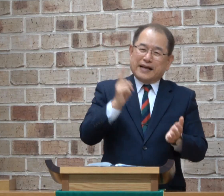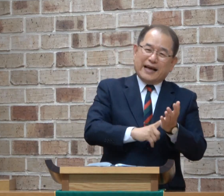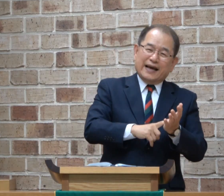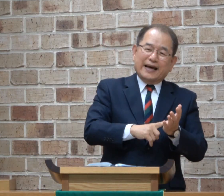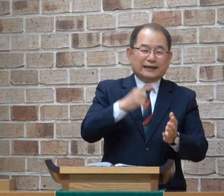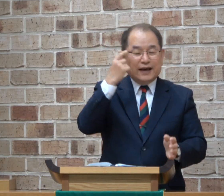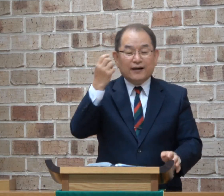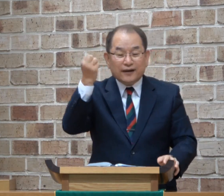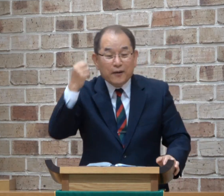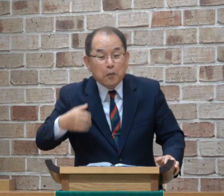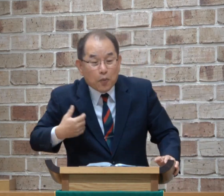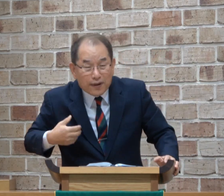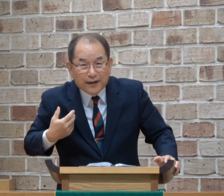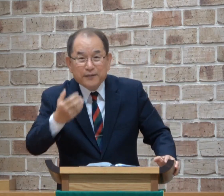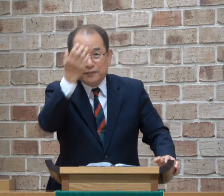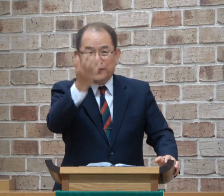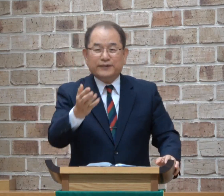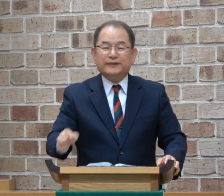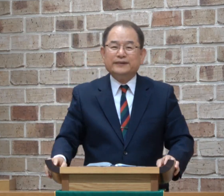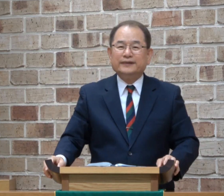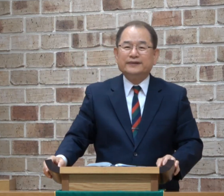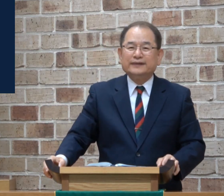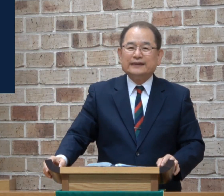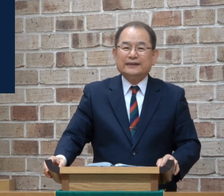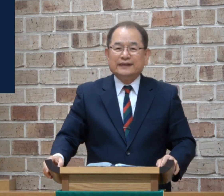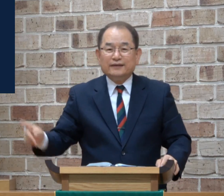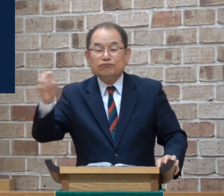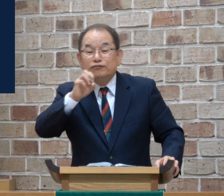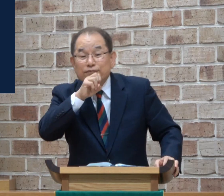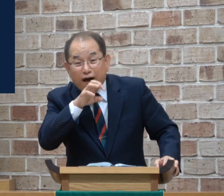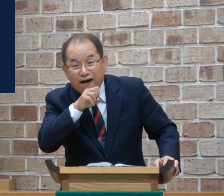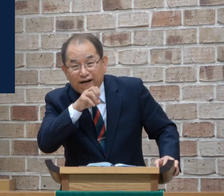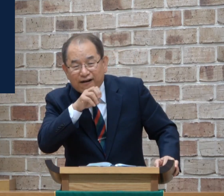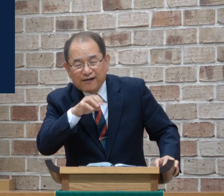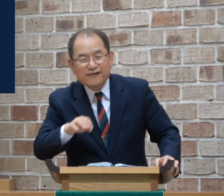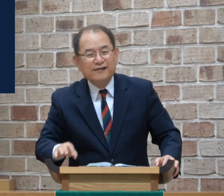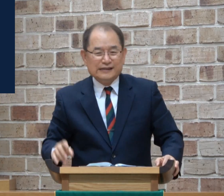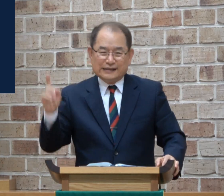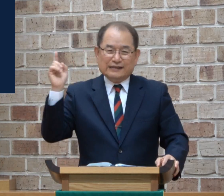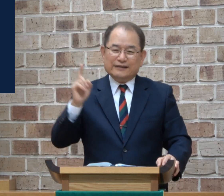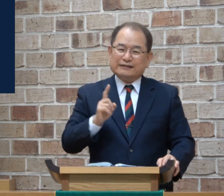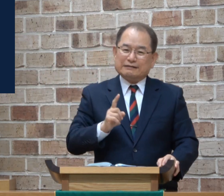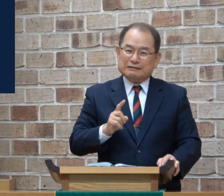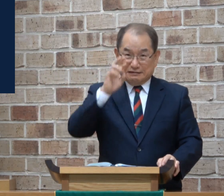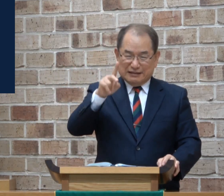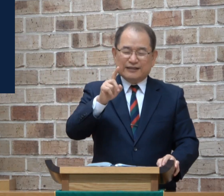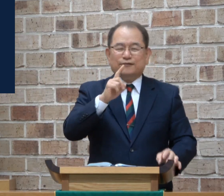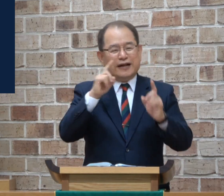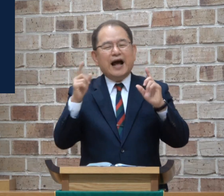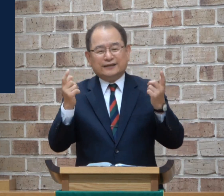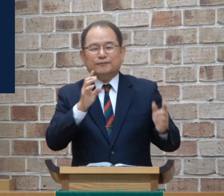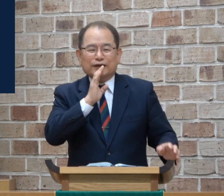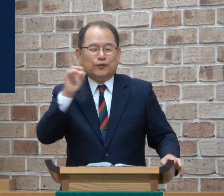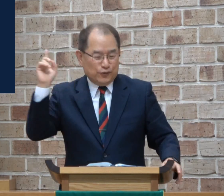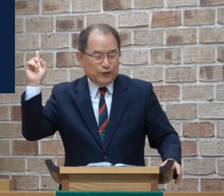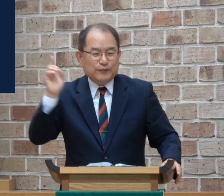있을지 모르겠습니다. 불평? 틀린 말은 아닙니다. 맞습니다. 그러나